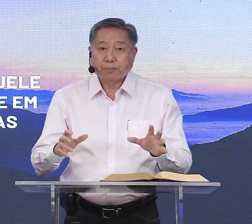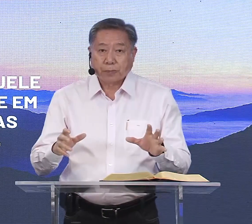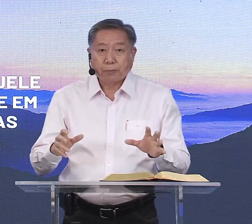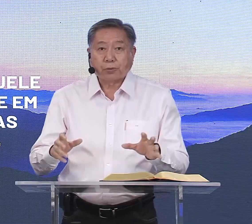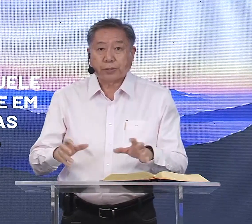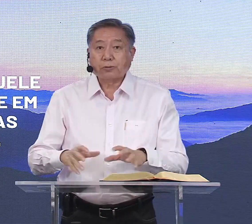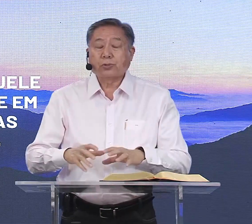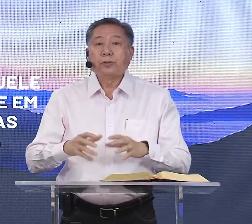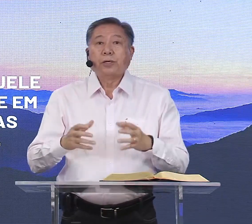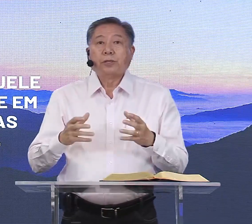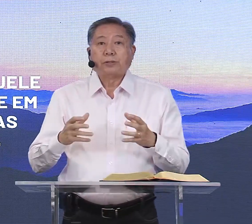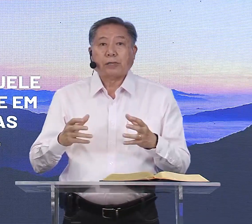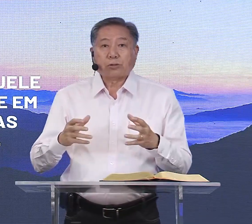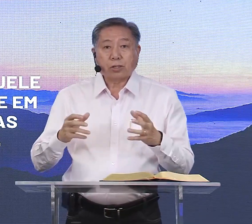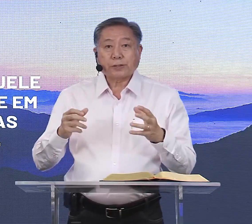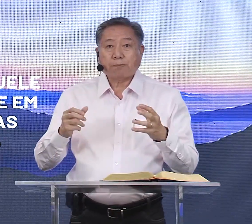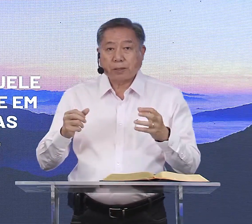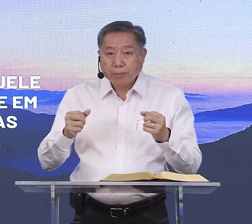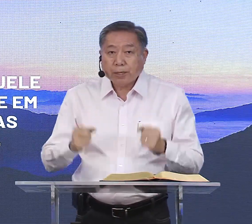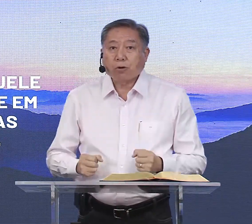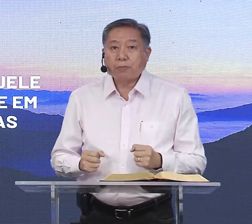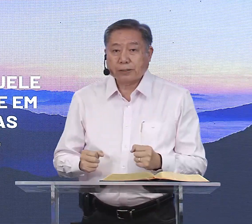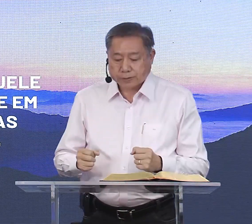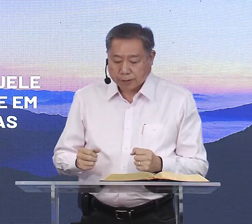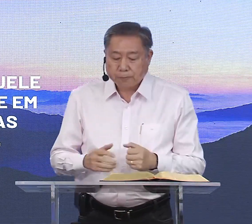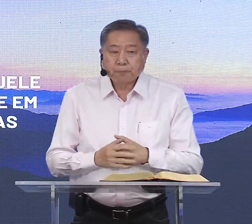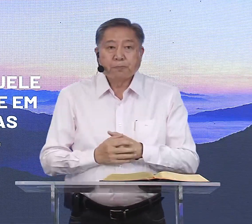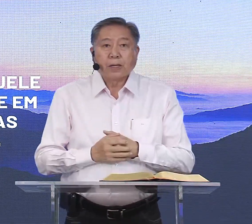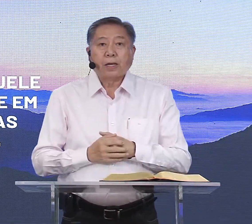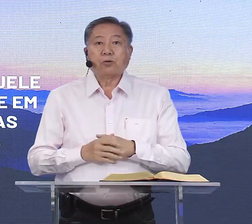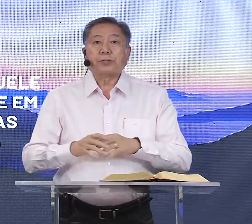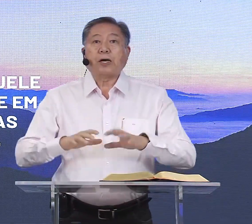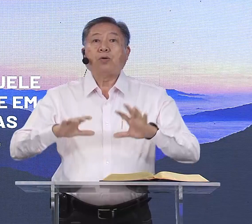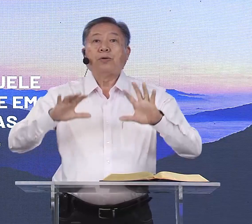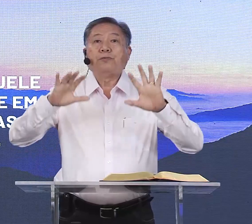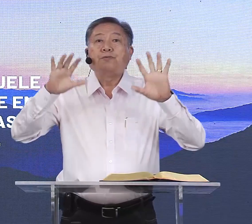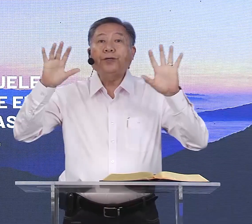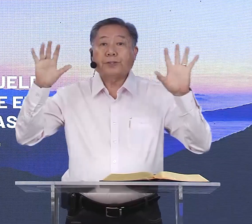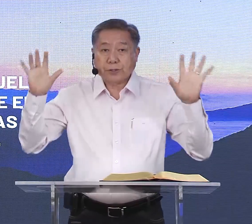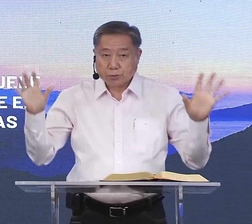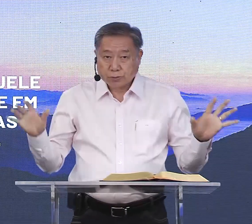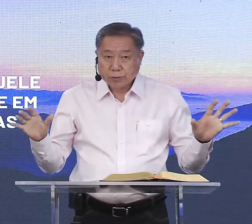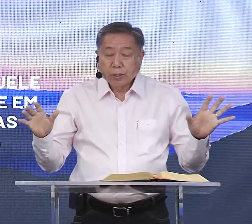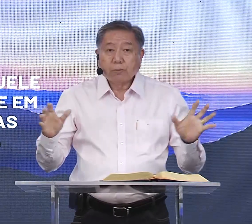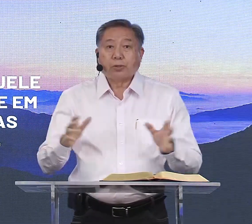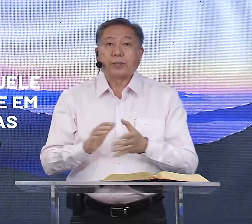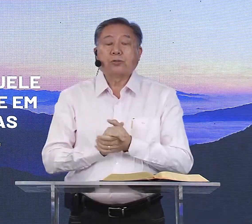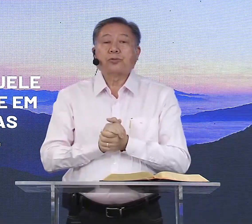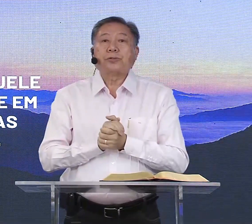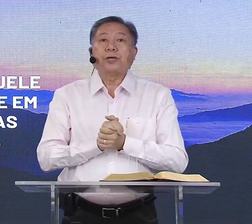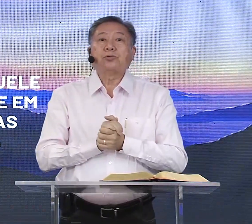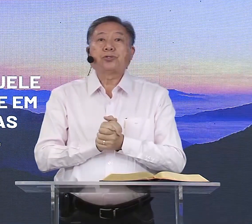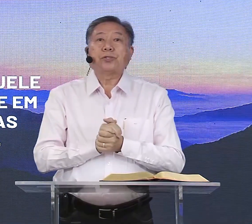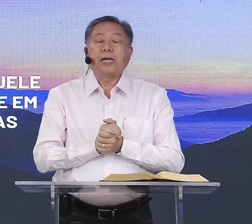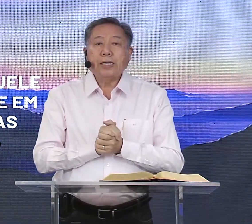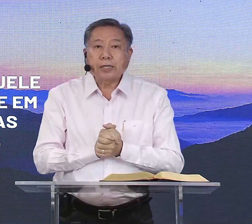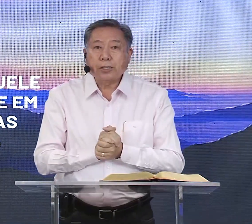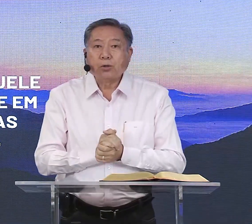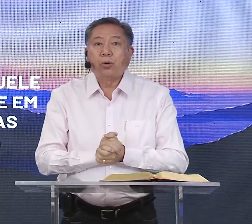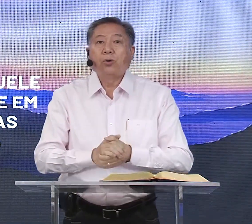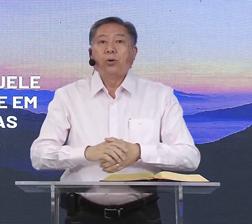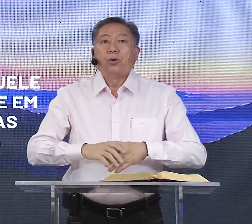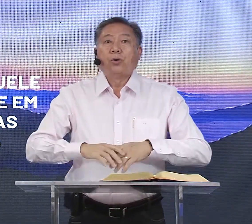céu, né? Portanto, na nossa primeira compreensão, é o céu físico. Portanto, Deus,